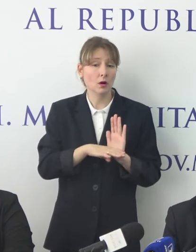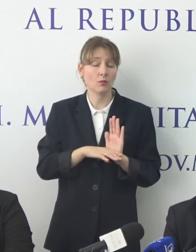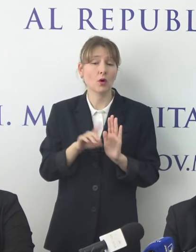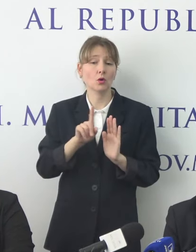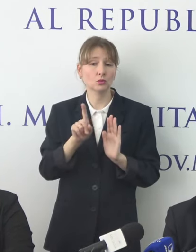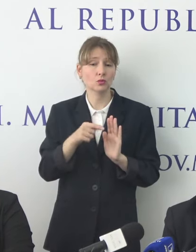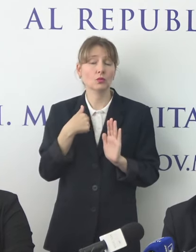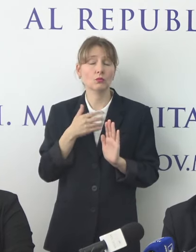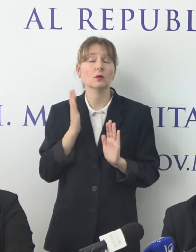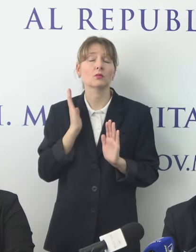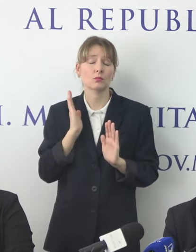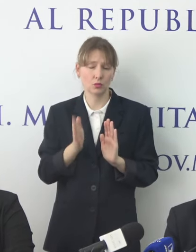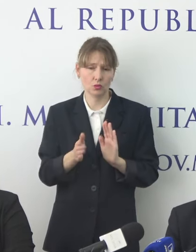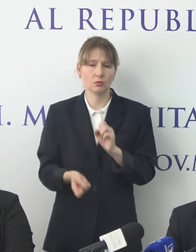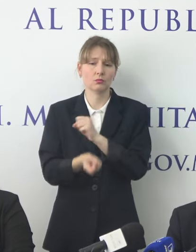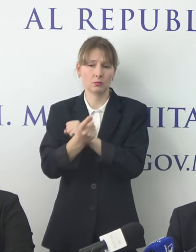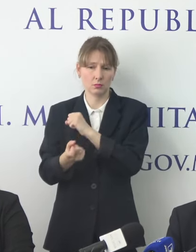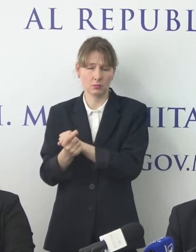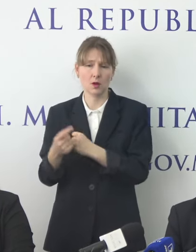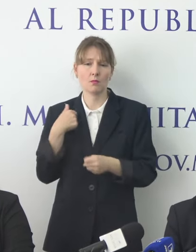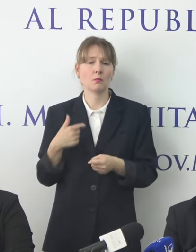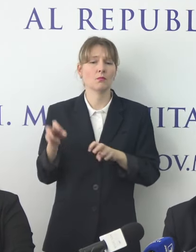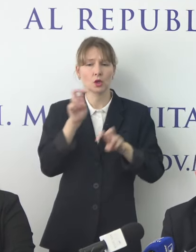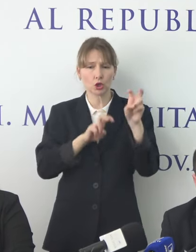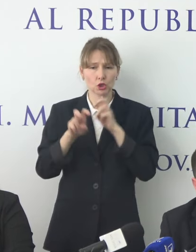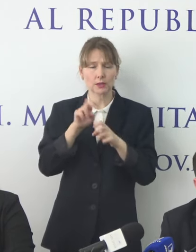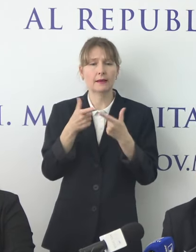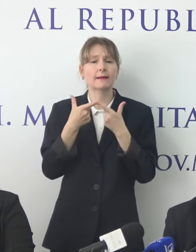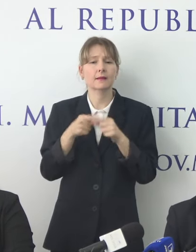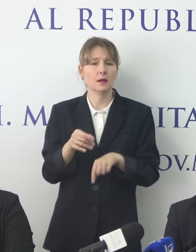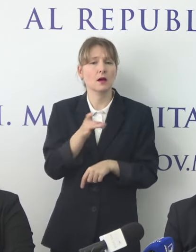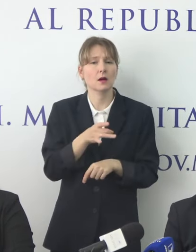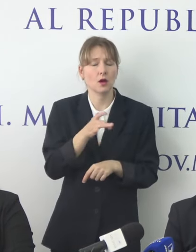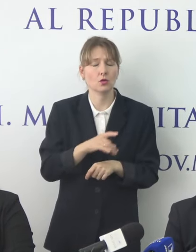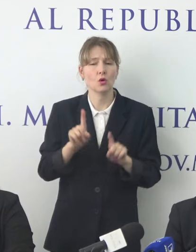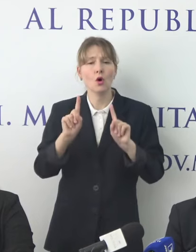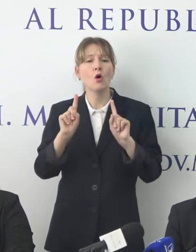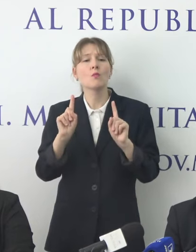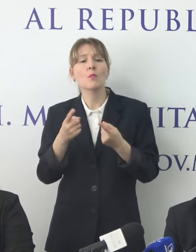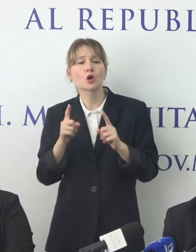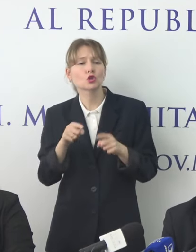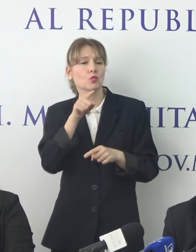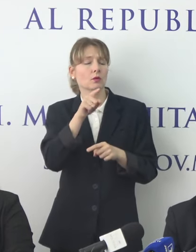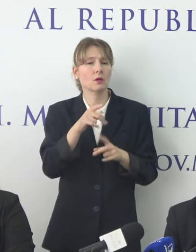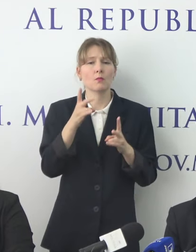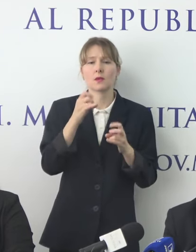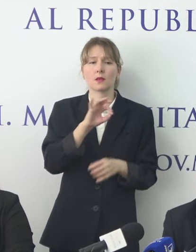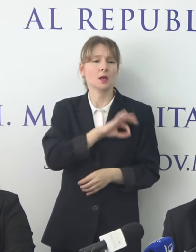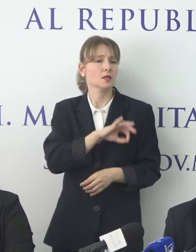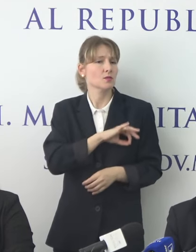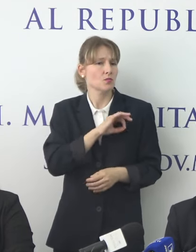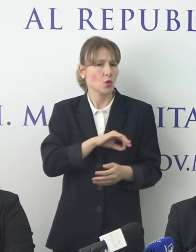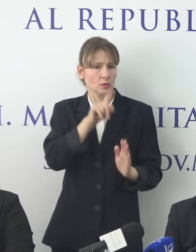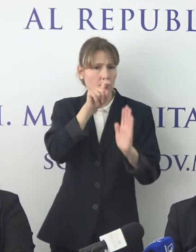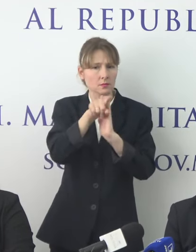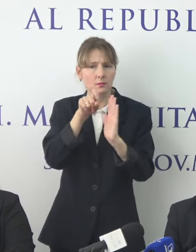picioarele pe pământ și o să identificăm care sunt raioanele codașe, să înțelegem de ce acolo intervențiile nu sunt mai eficiente, mult mai